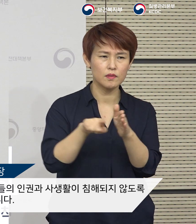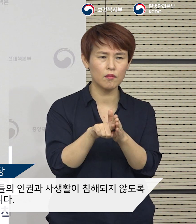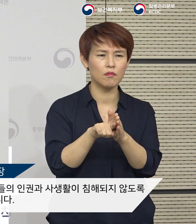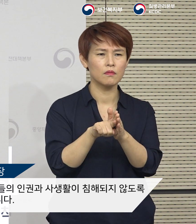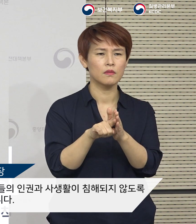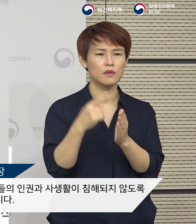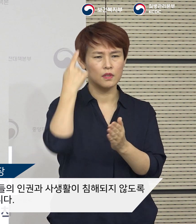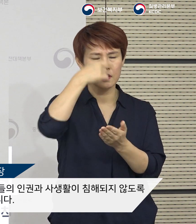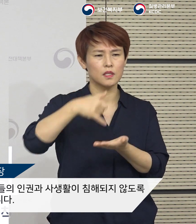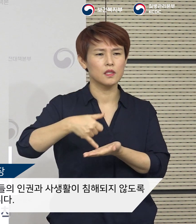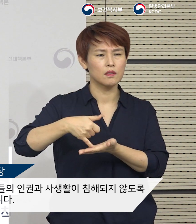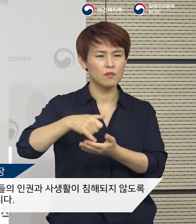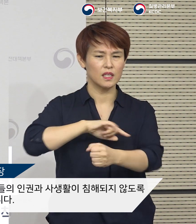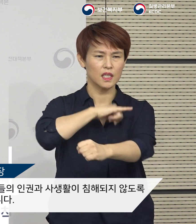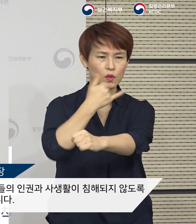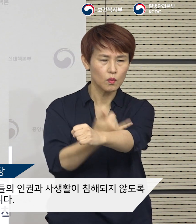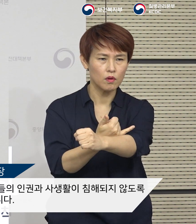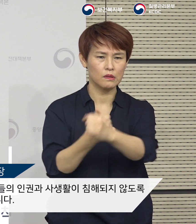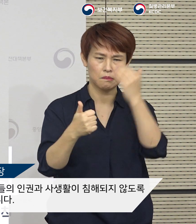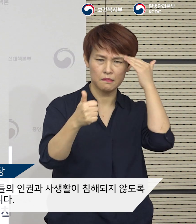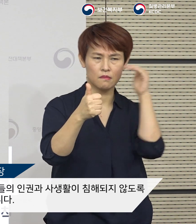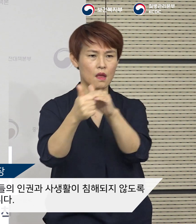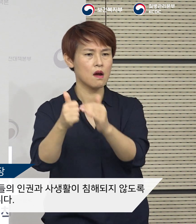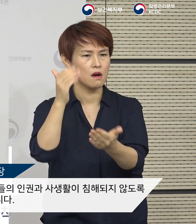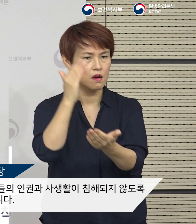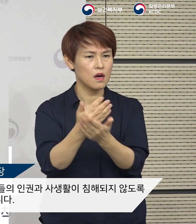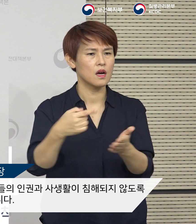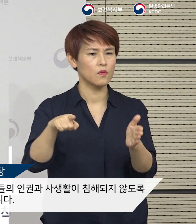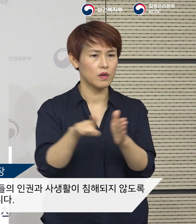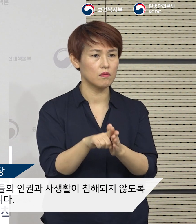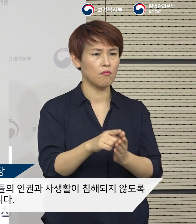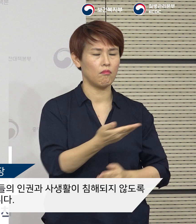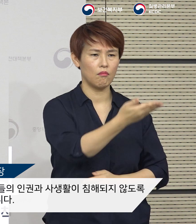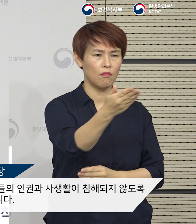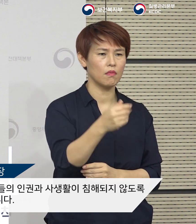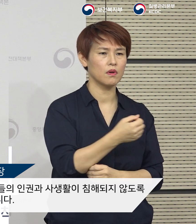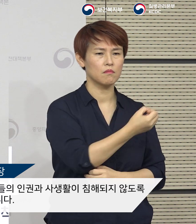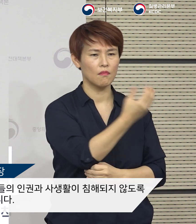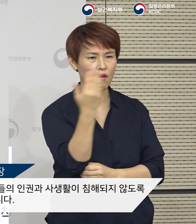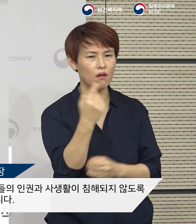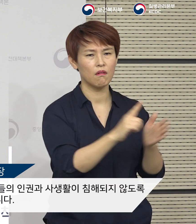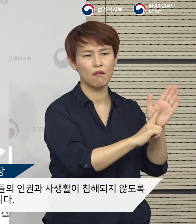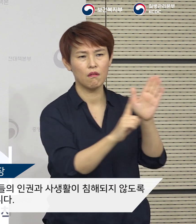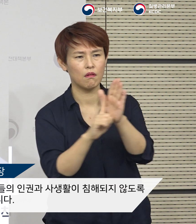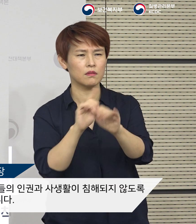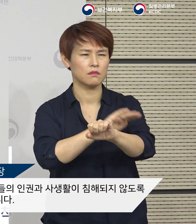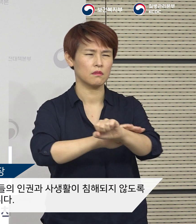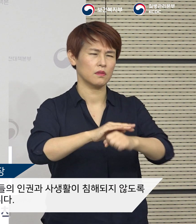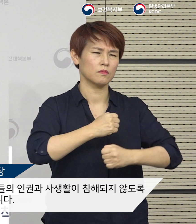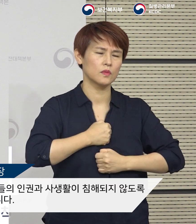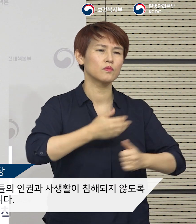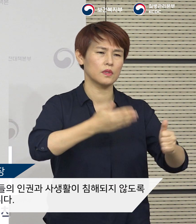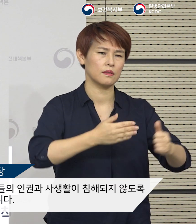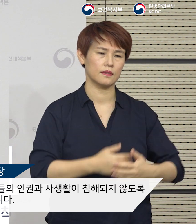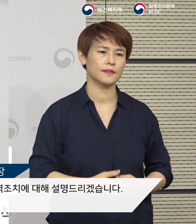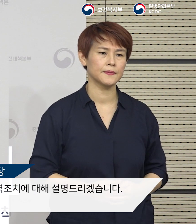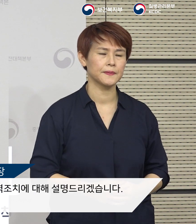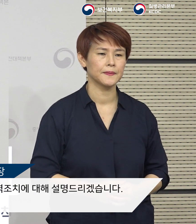인권과 사생활이 침해되지 않도록 취재와 보도에 신중을 기해 주실 것을 부탁드립니다.